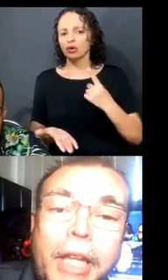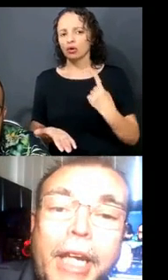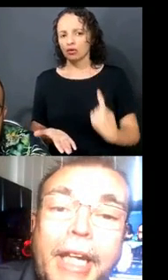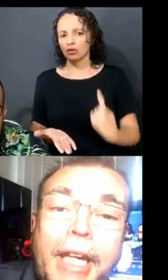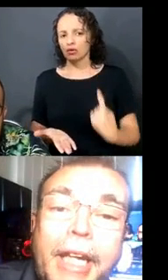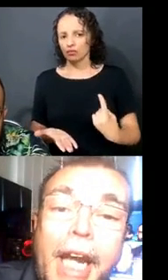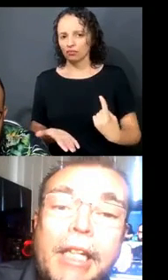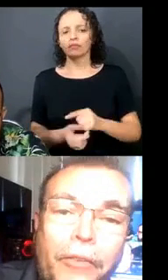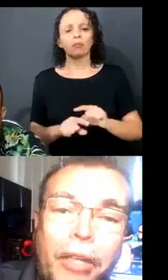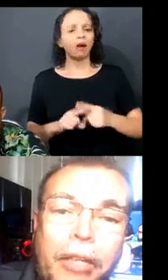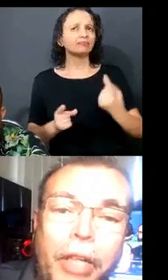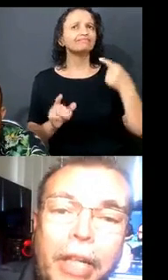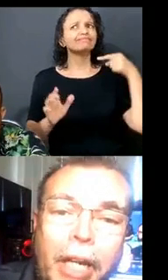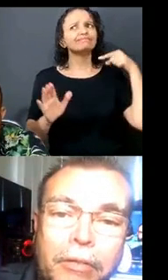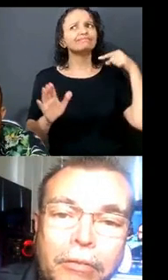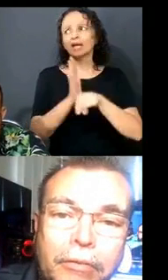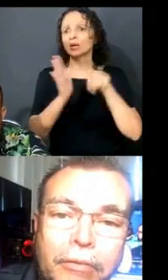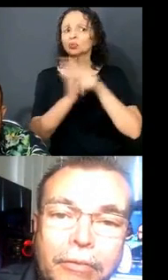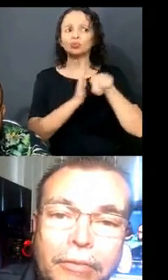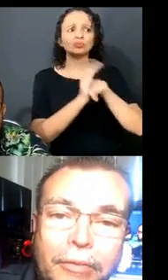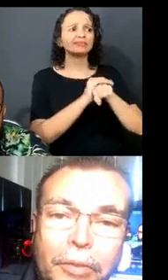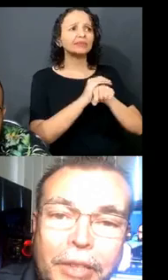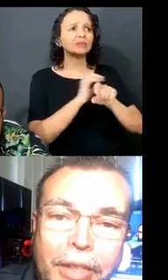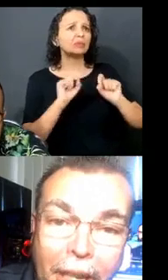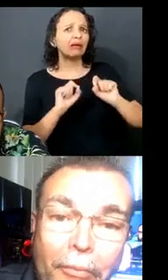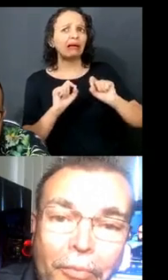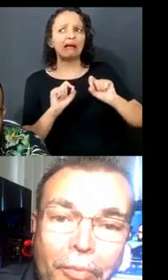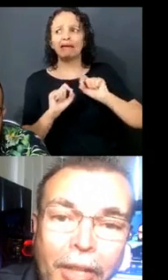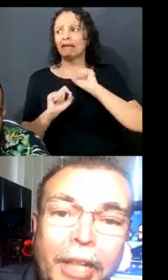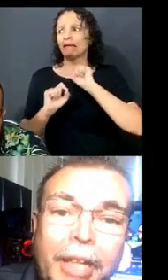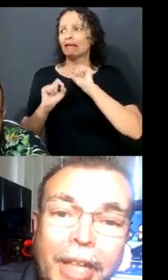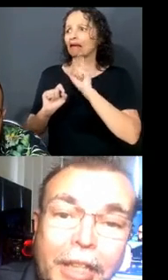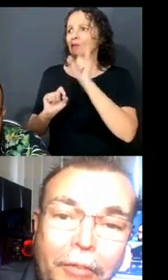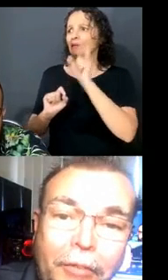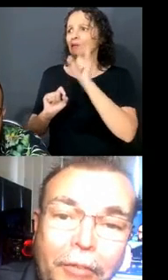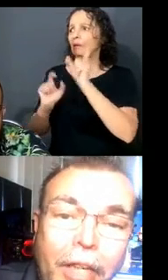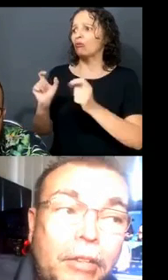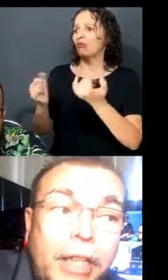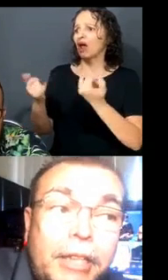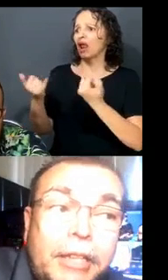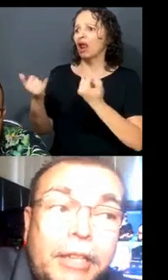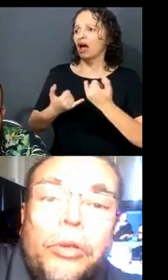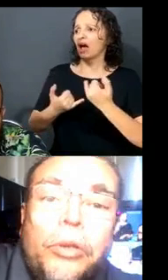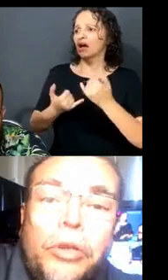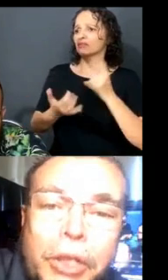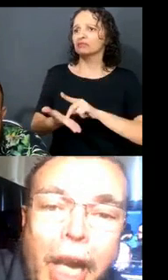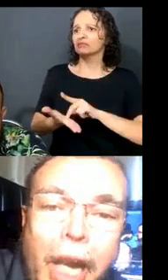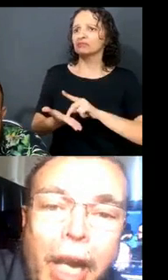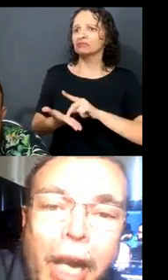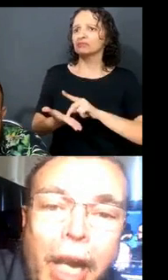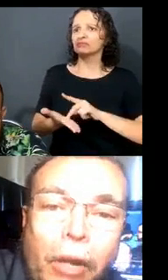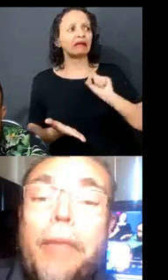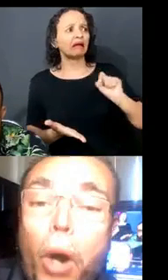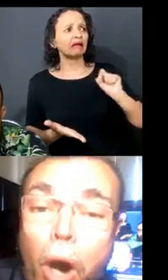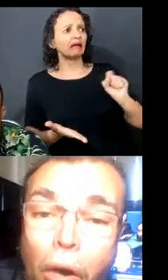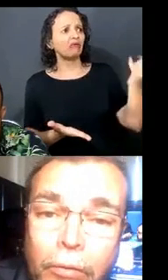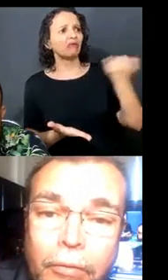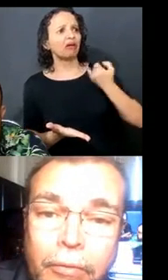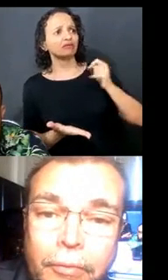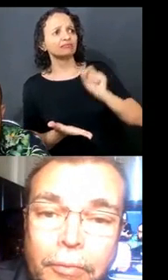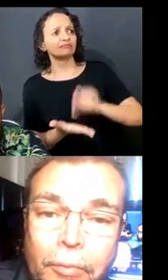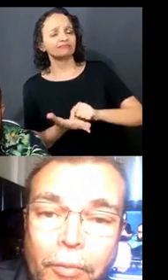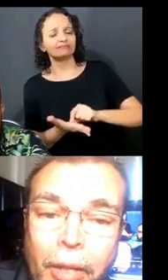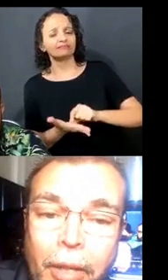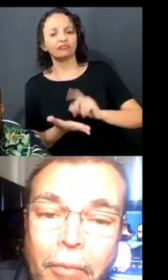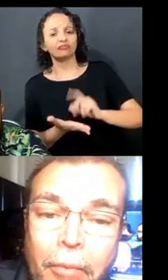existe uma. Mas a pergunta é, quem está falando a verdade? Né? Quem está... Então, nesse mundo